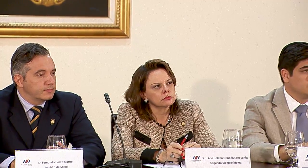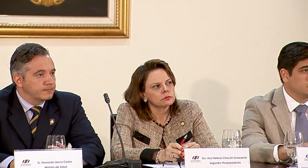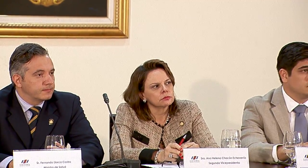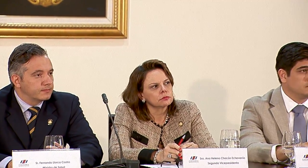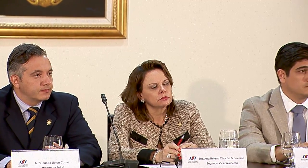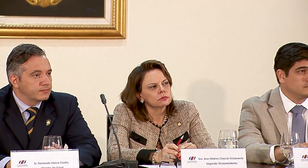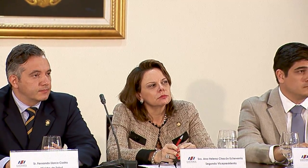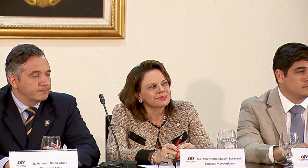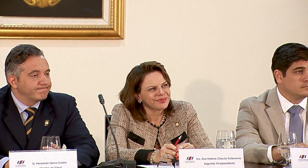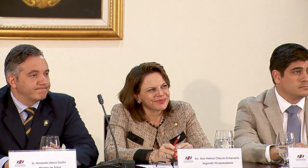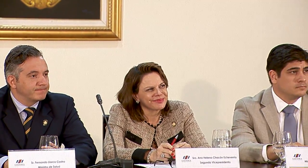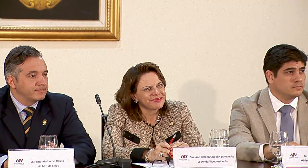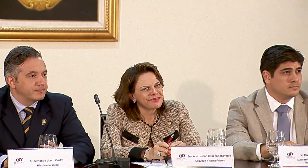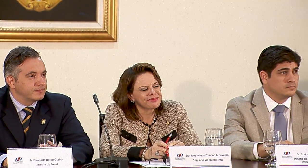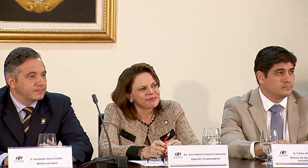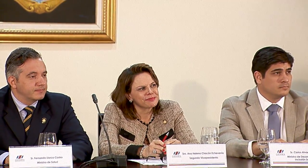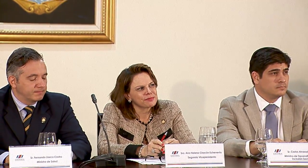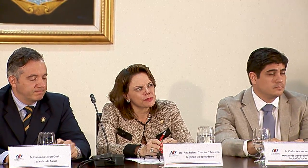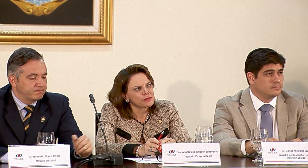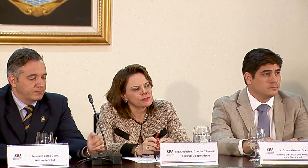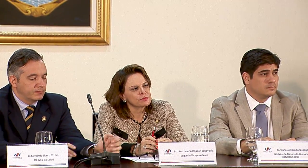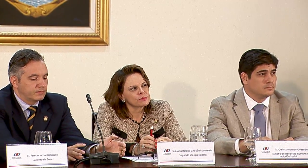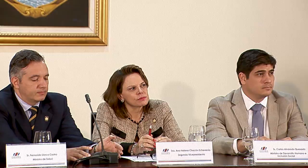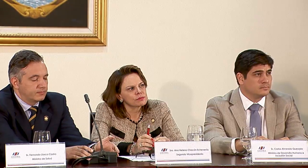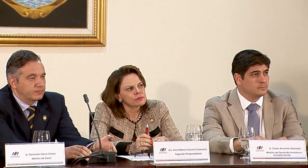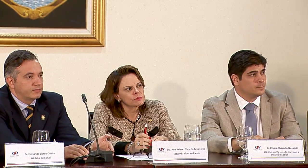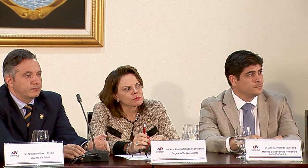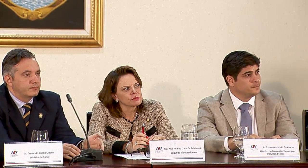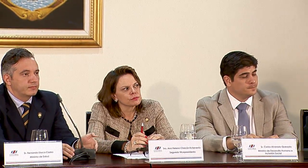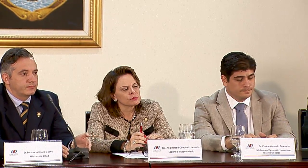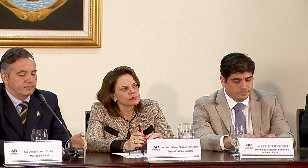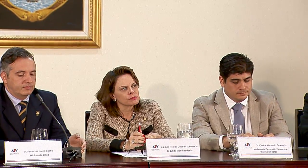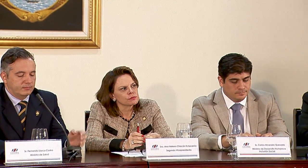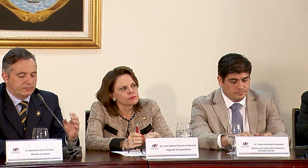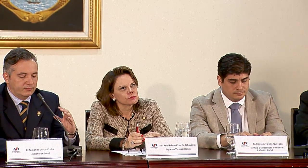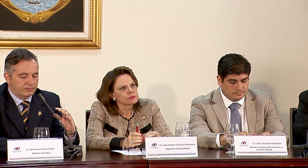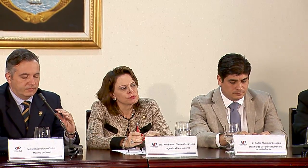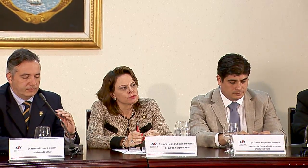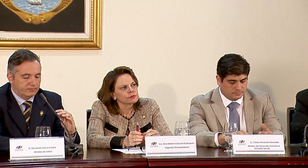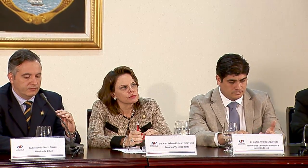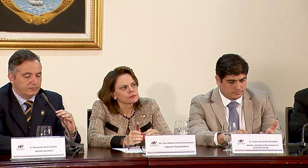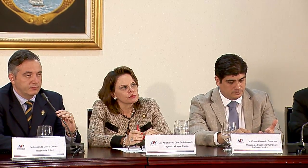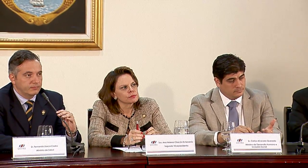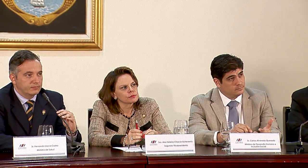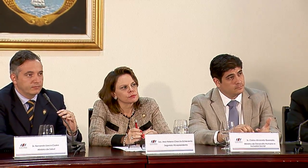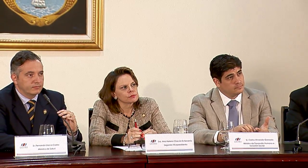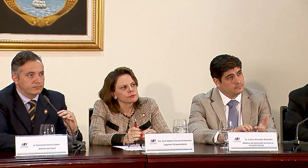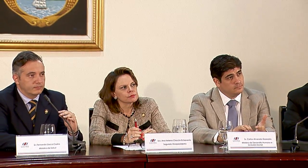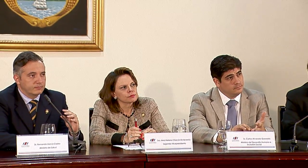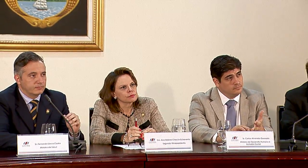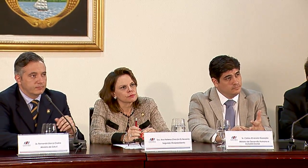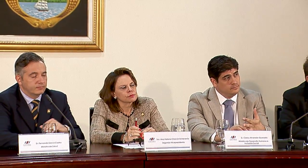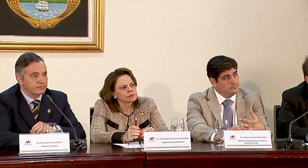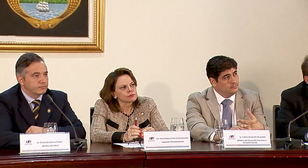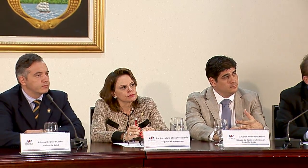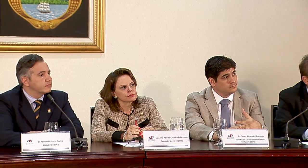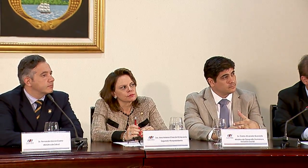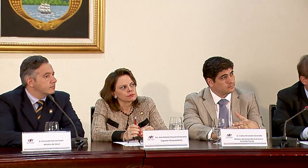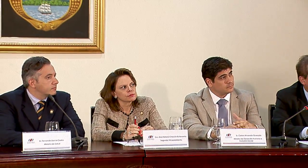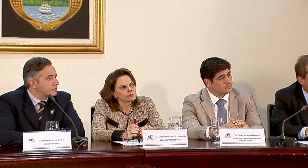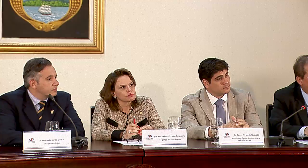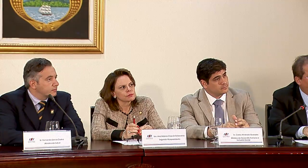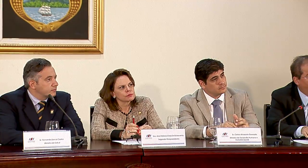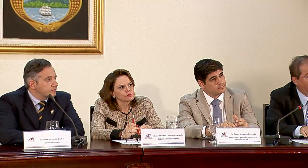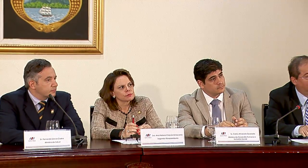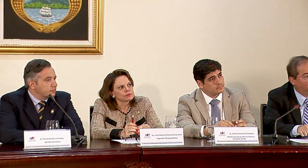Sí, gracias. Buenos días. Al Ministro de Salud, no sé si ya han recibido algunas observaciones de parte de la Caja y también del Colegio de